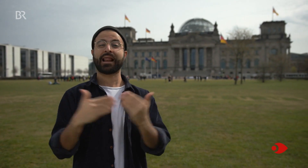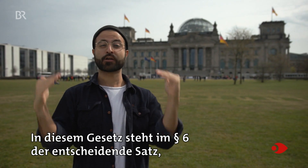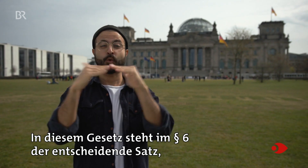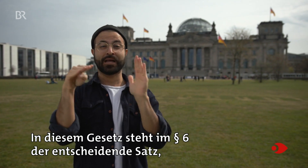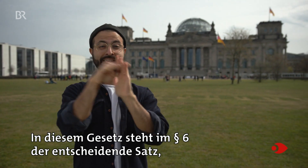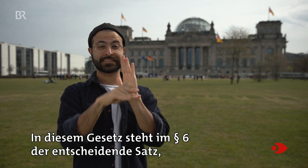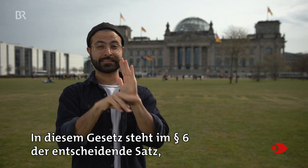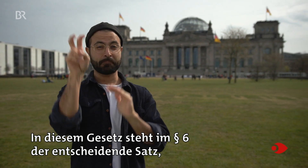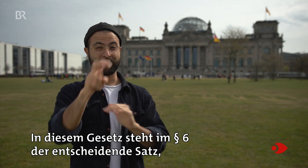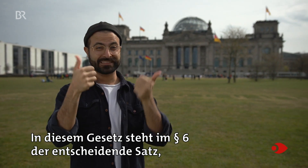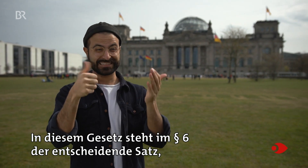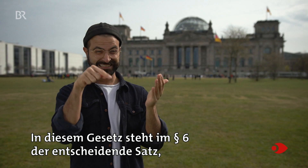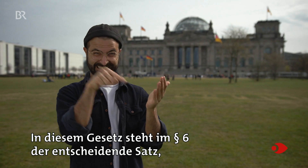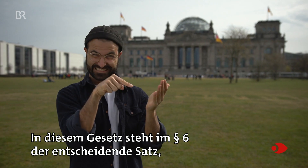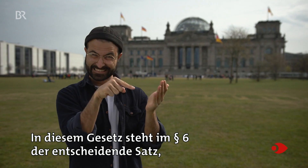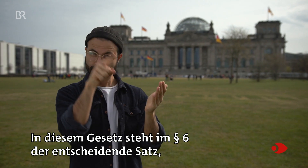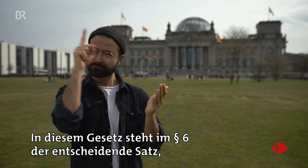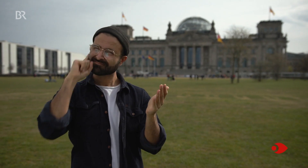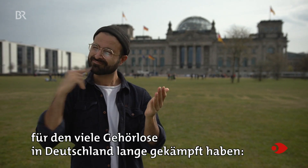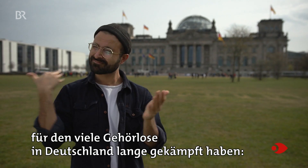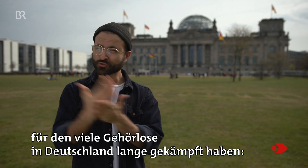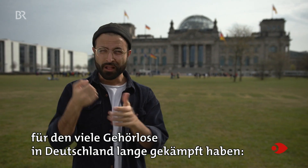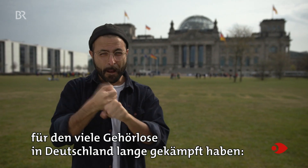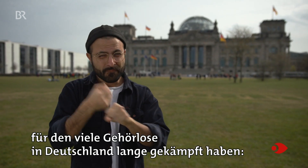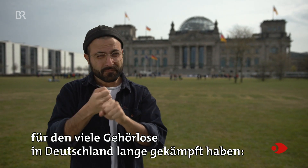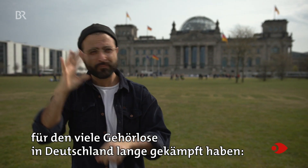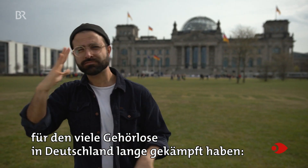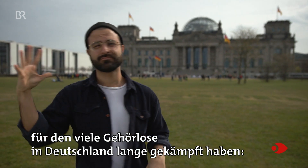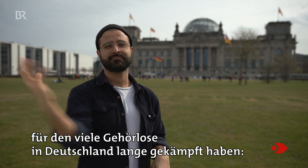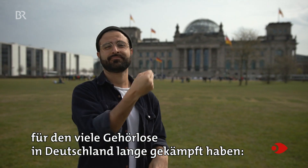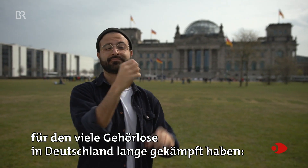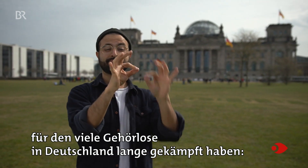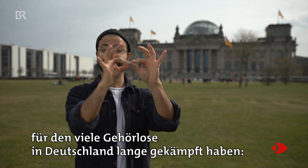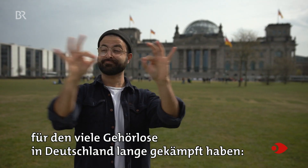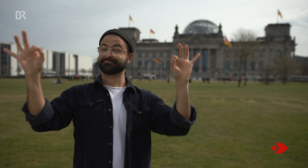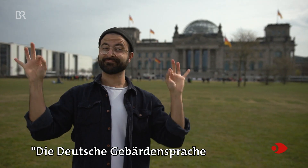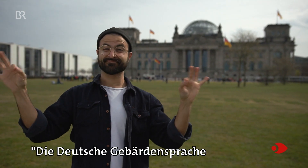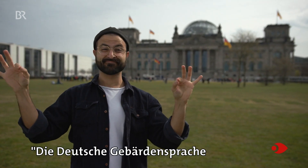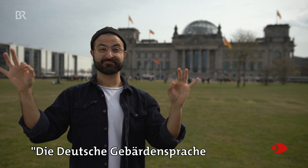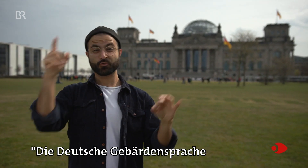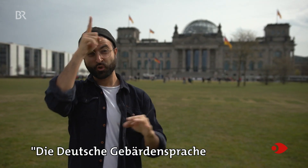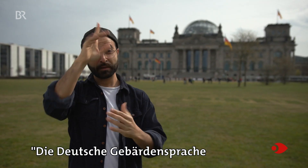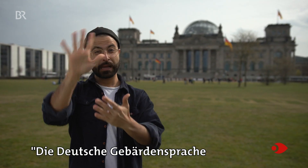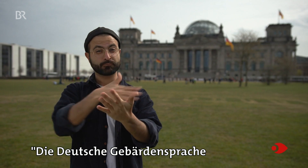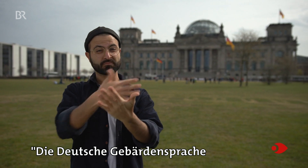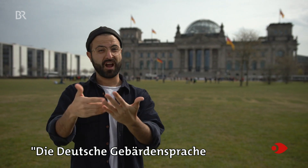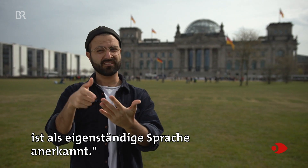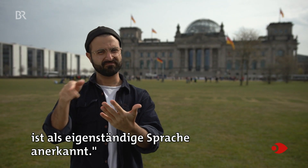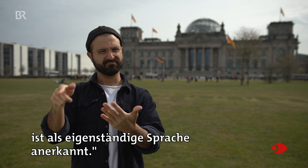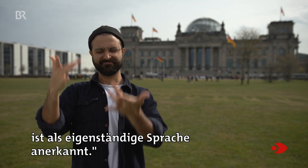In diesem Gesetz steht in § 6 der entscheidende Satz, für den viele Gehörlose in Deutschland lange gekämpft haben. Die deutsche Gebärdensprache ist als